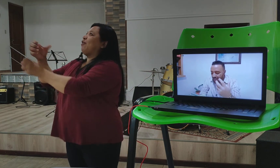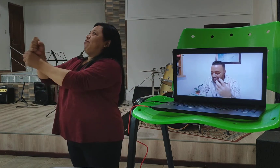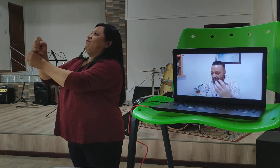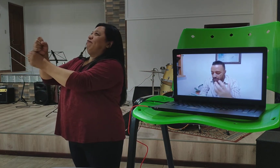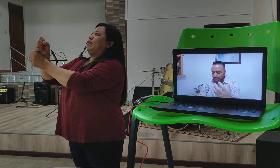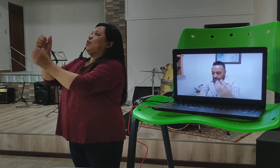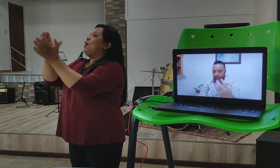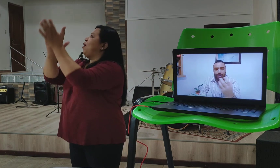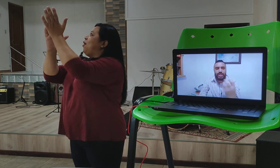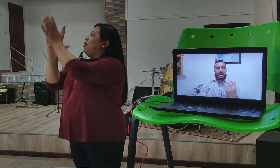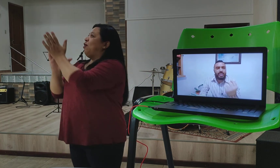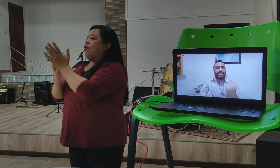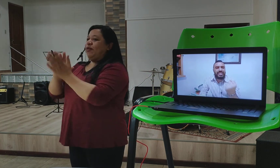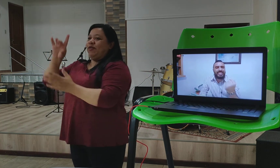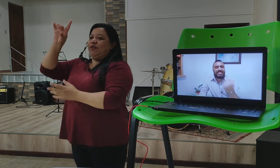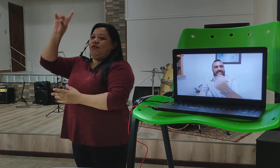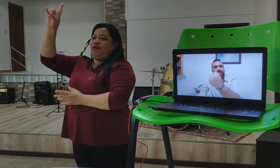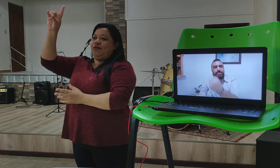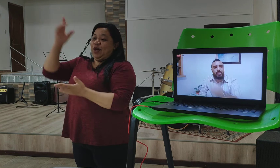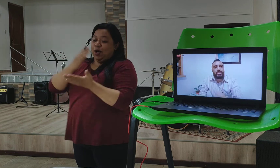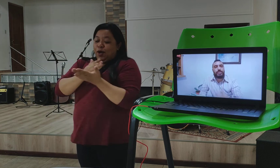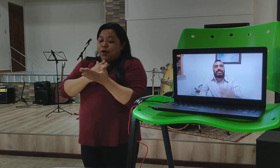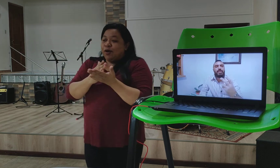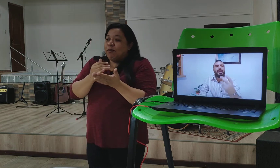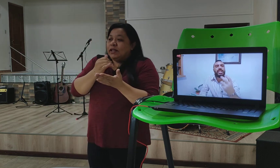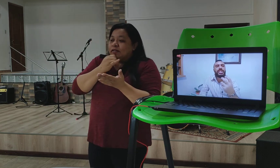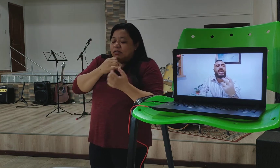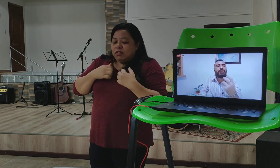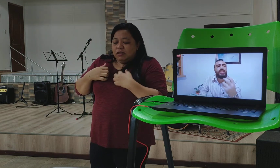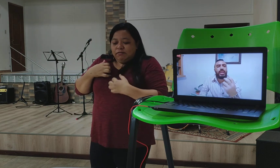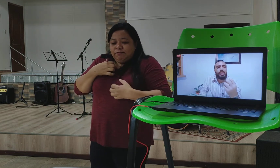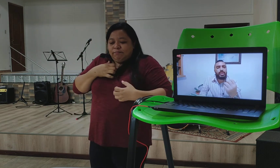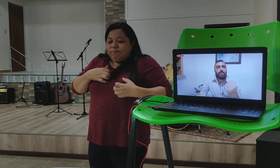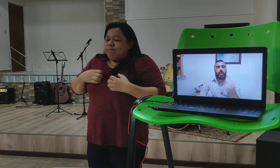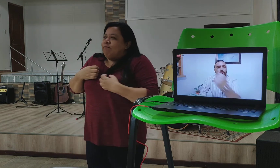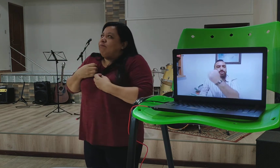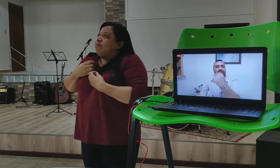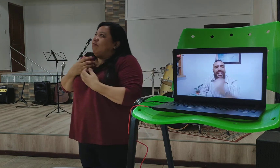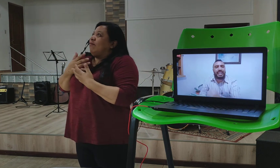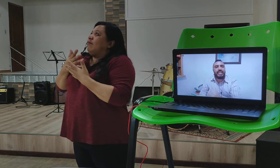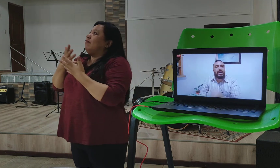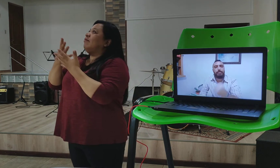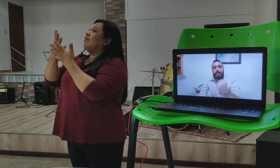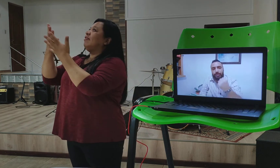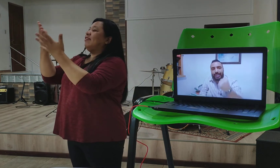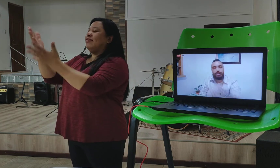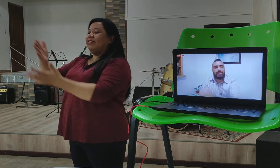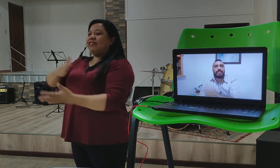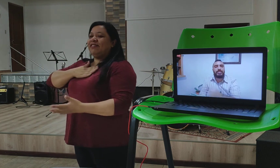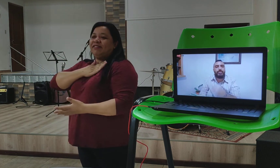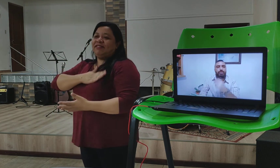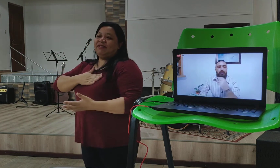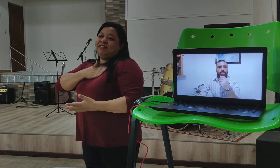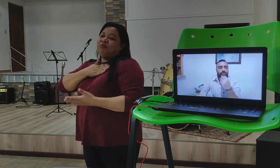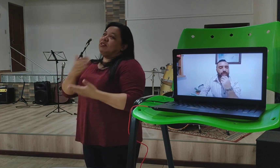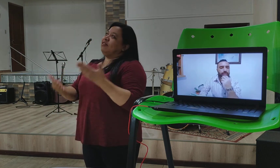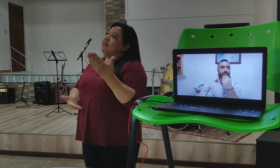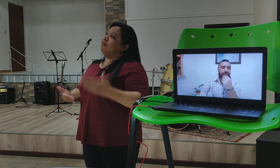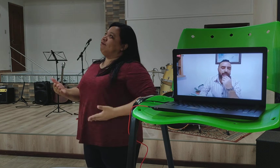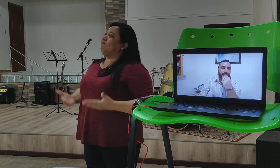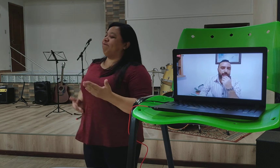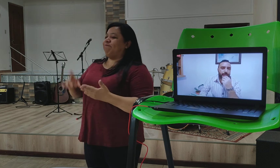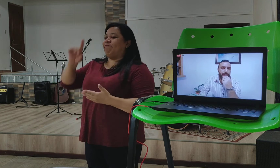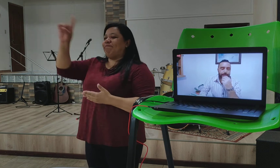essa oração cheio de tristeza no seu coração, ele termina cheio de gozo, de alegria, pelo fato de estar servindo um Deus